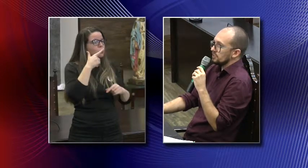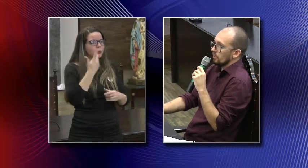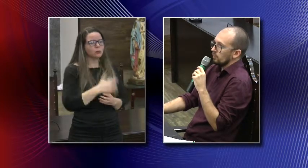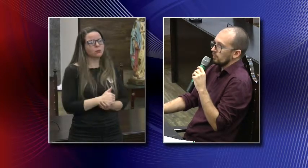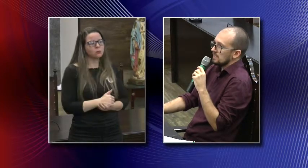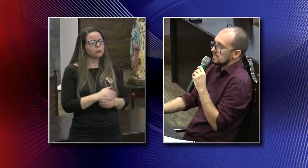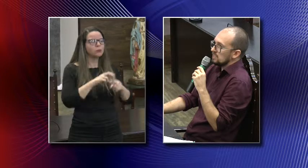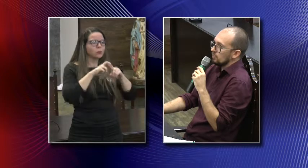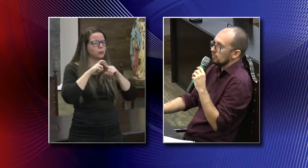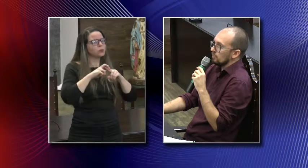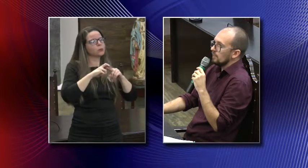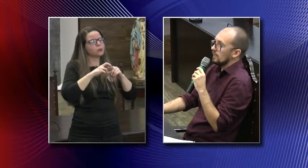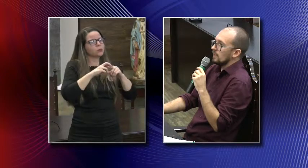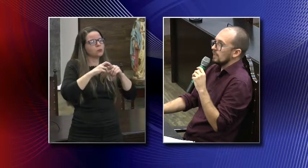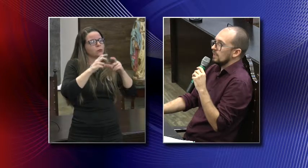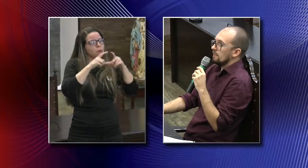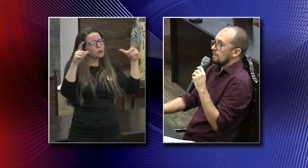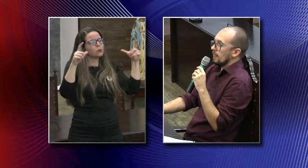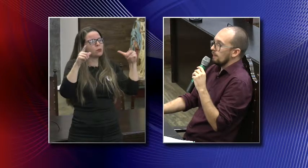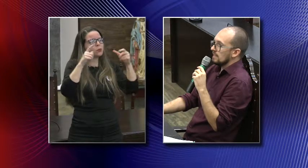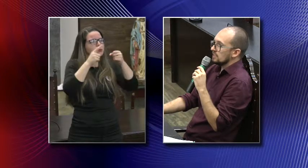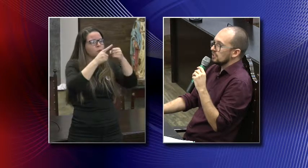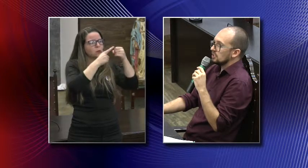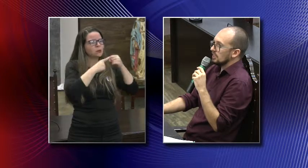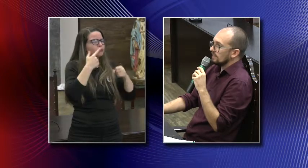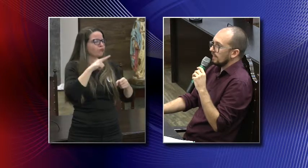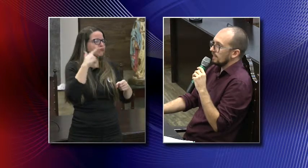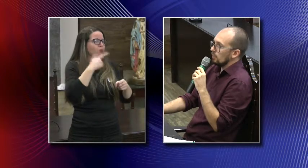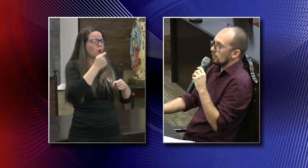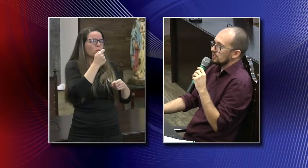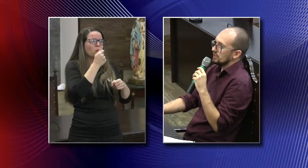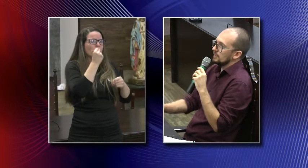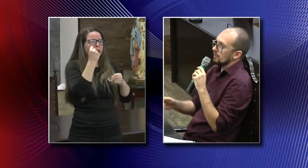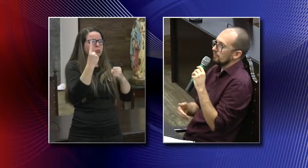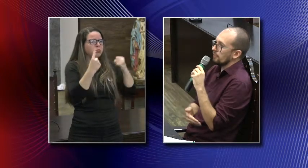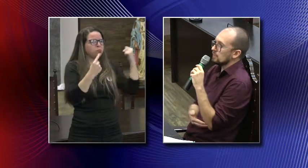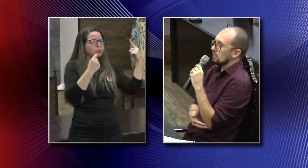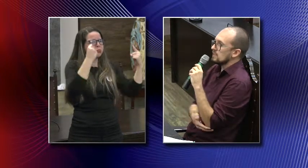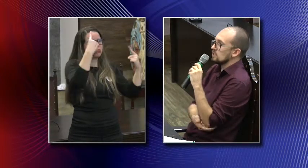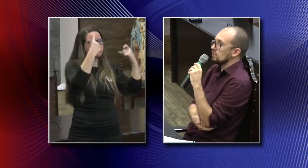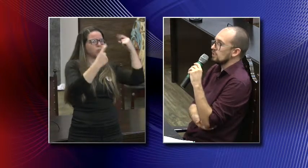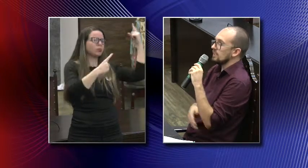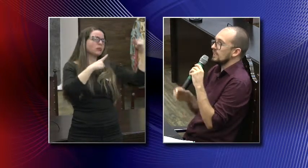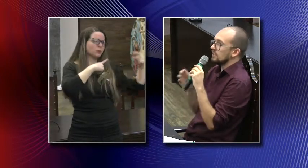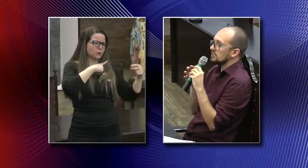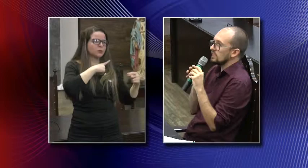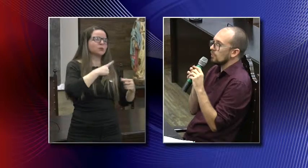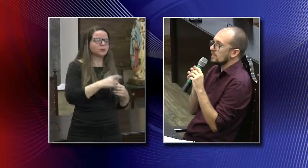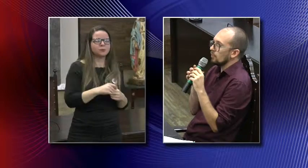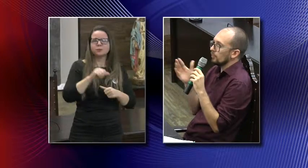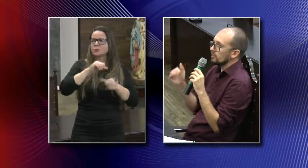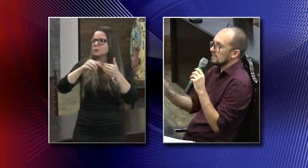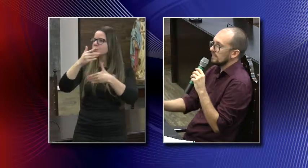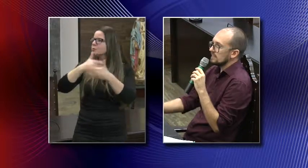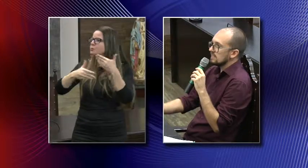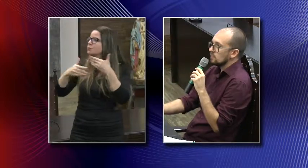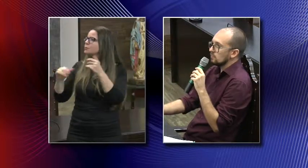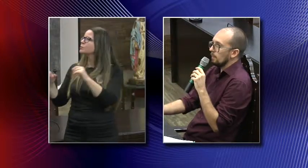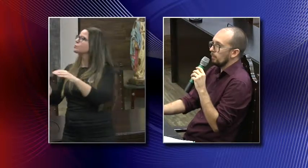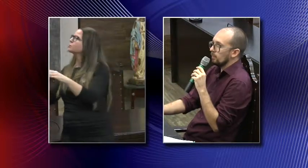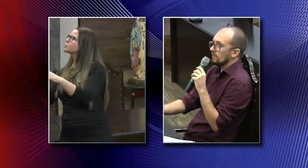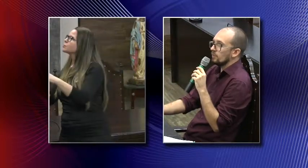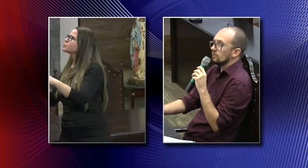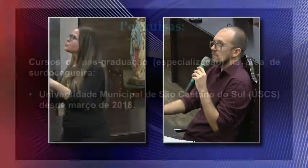sei se aqui em Jaú existe algum, mas a gente já tem hoje, então, formações que surgem e a gente tem que começar a oportunizar e trazer